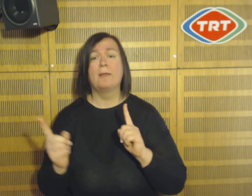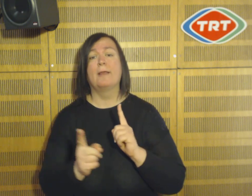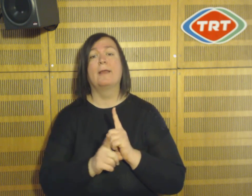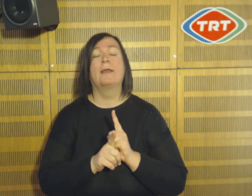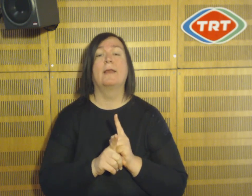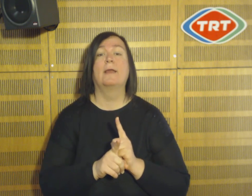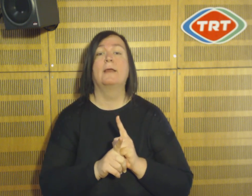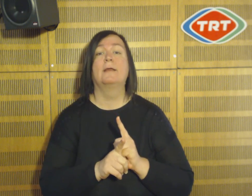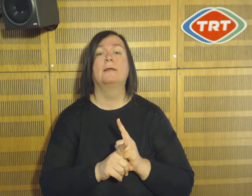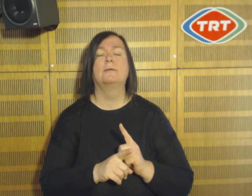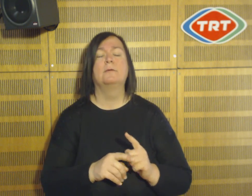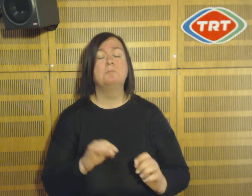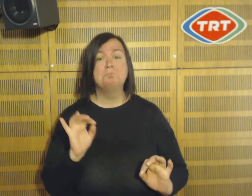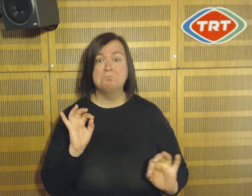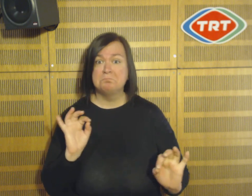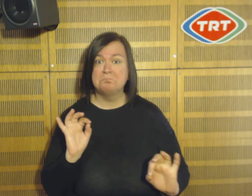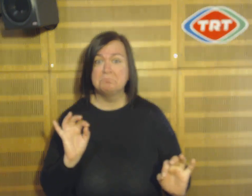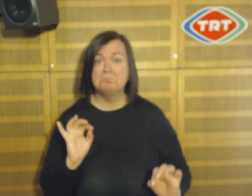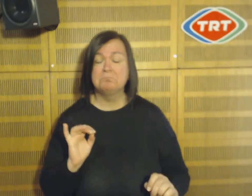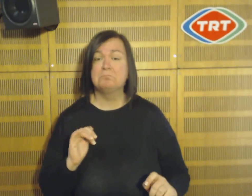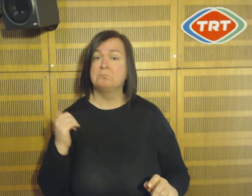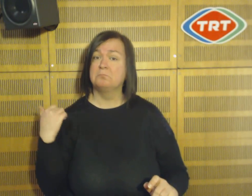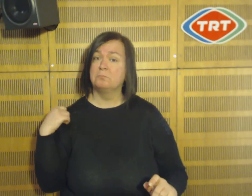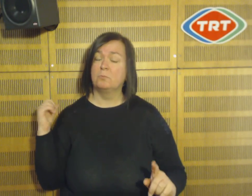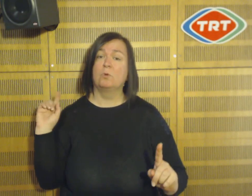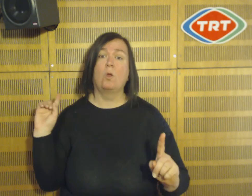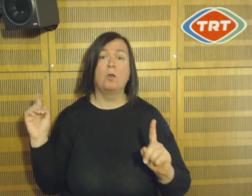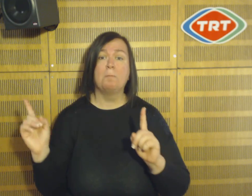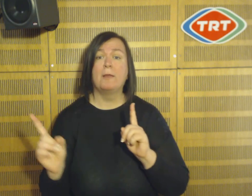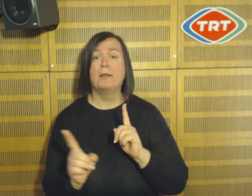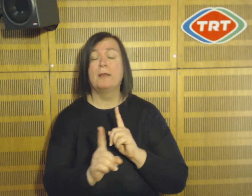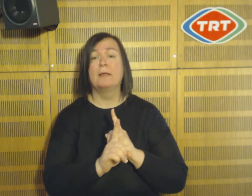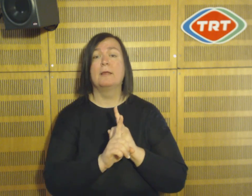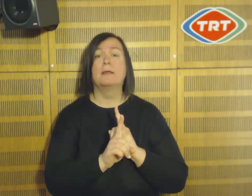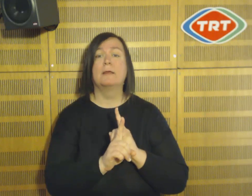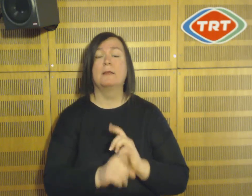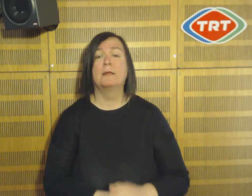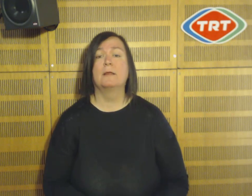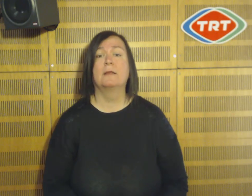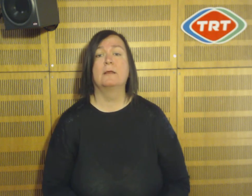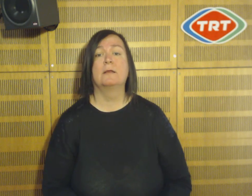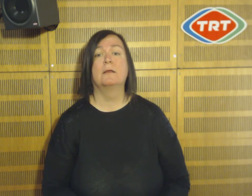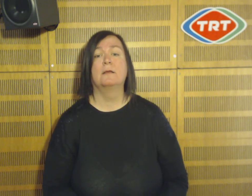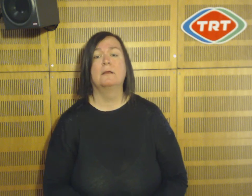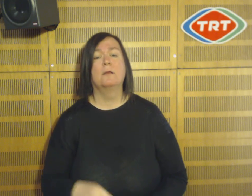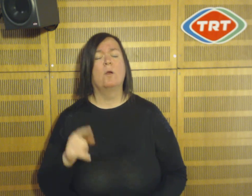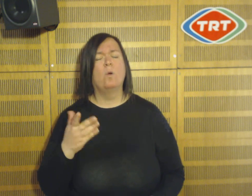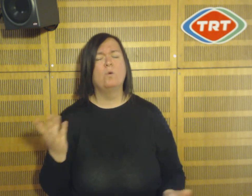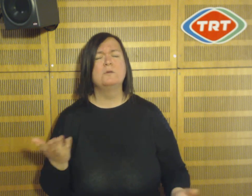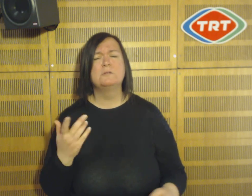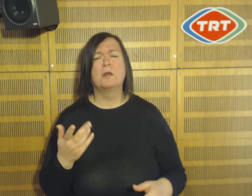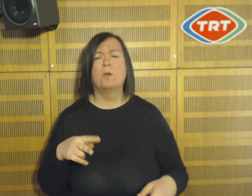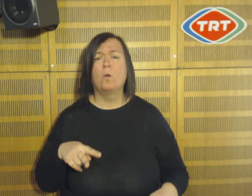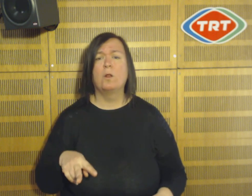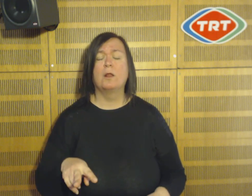dönmek mümkün mü artık dönmek onca yollardan